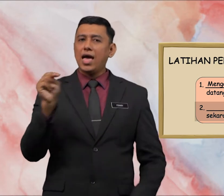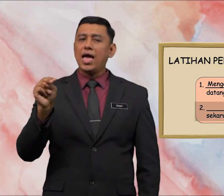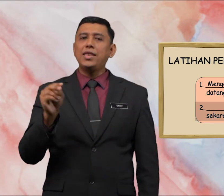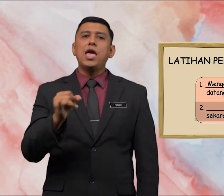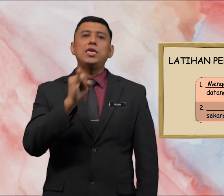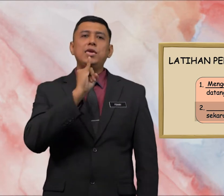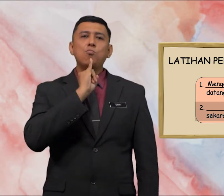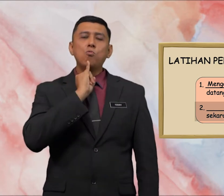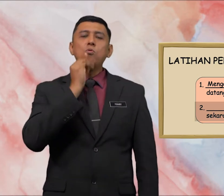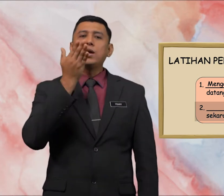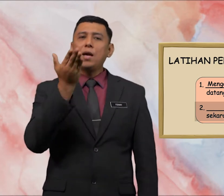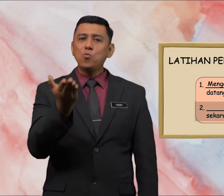keadaan ibu kamu.